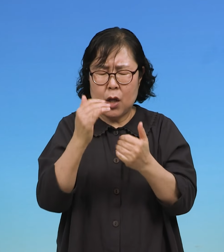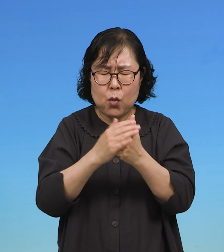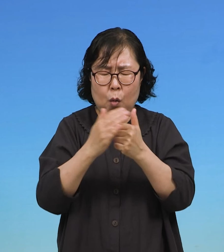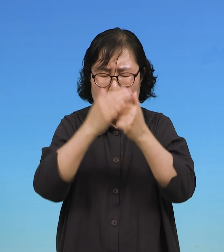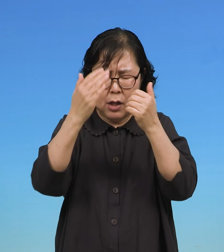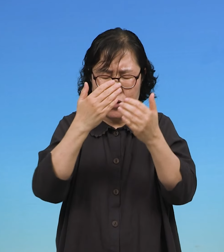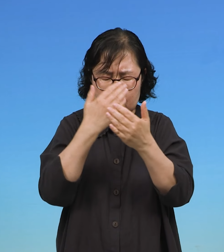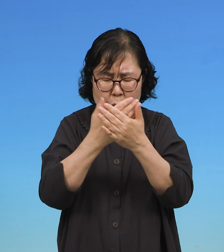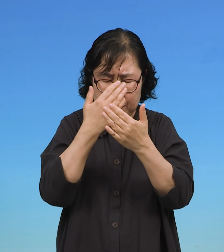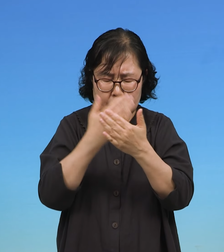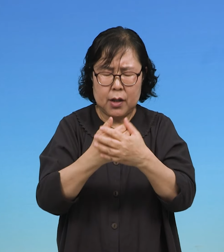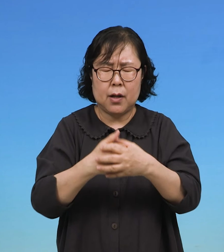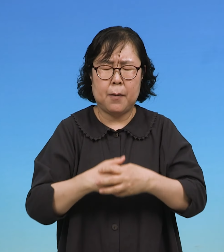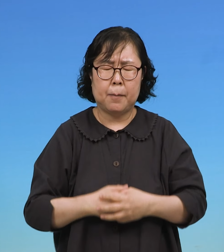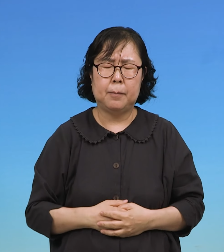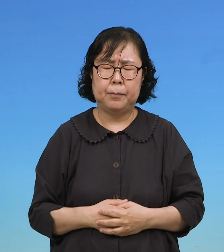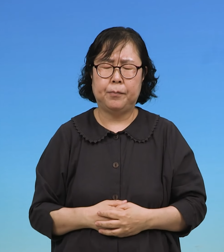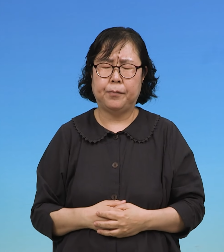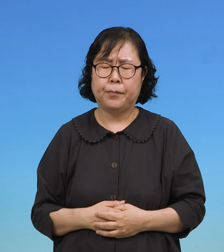주시옵소서.